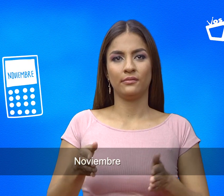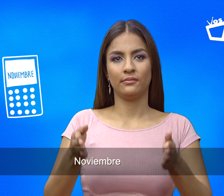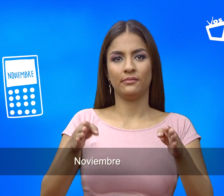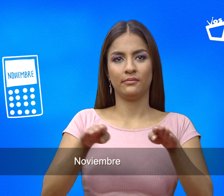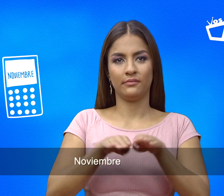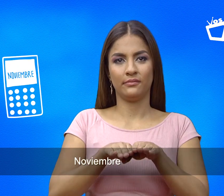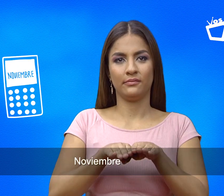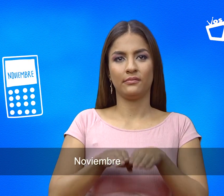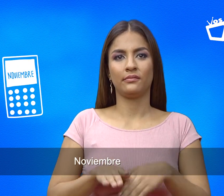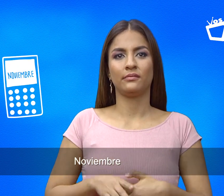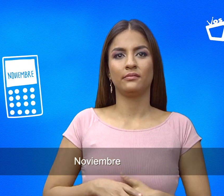noviembre